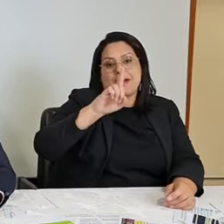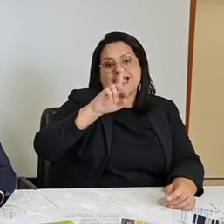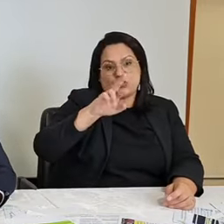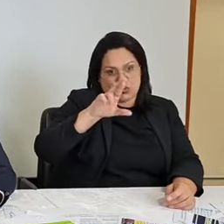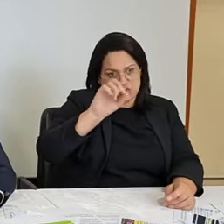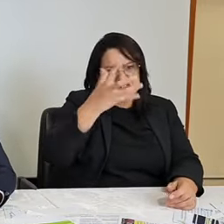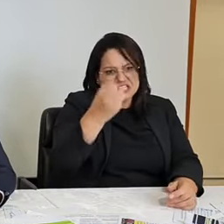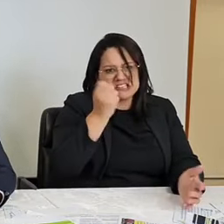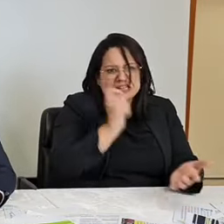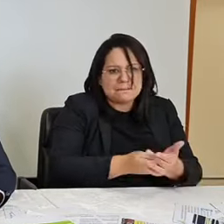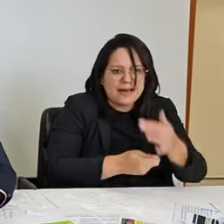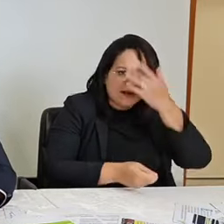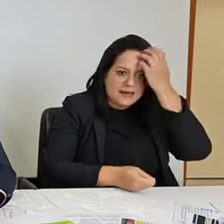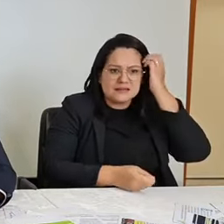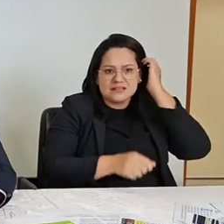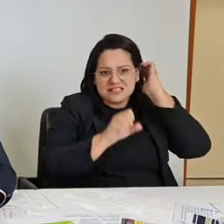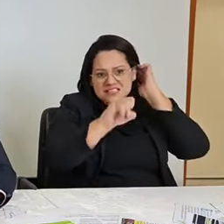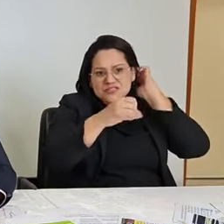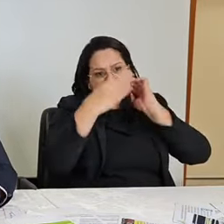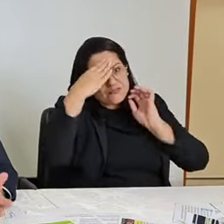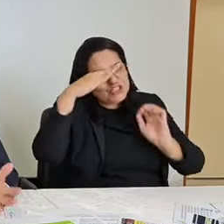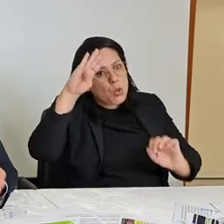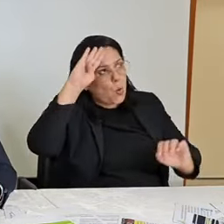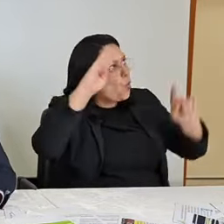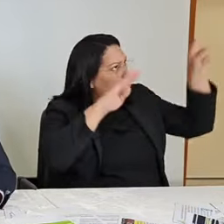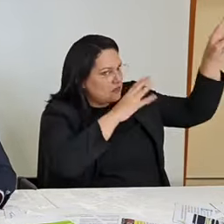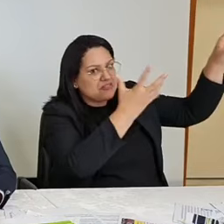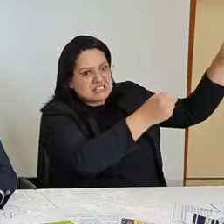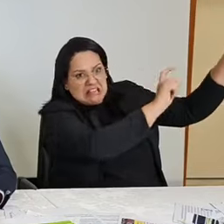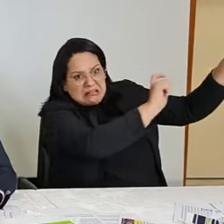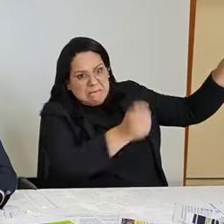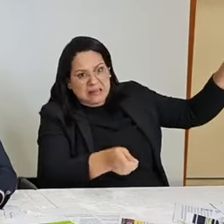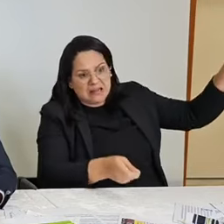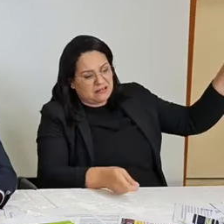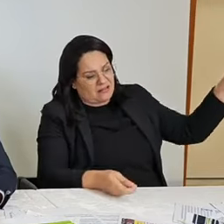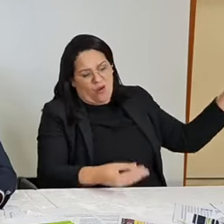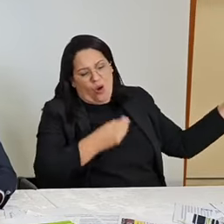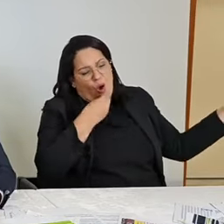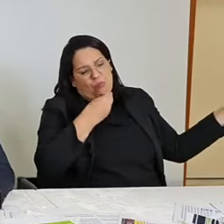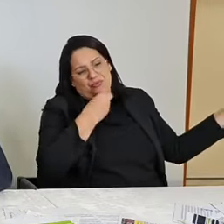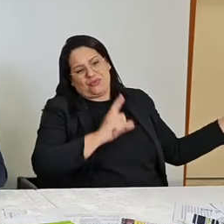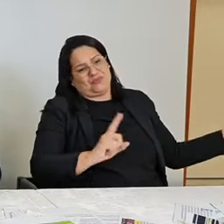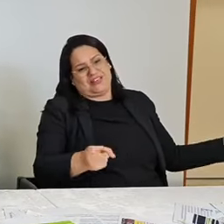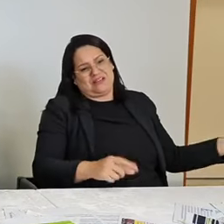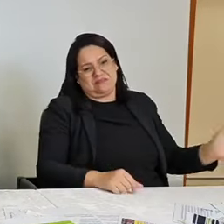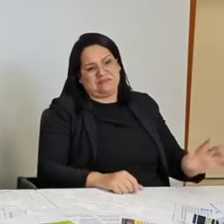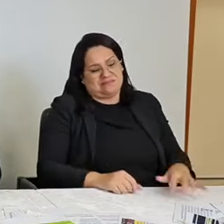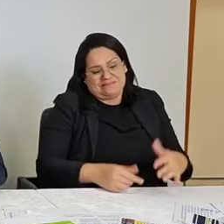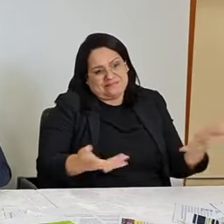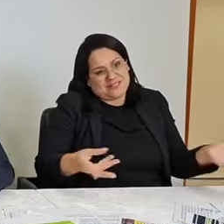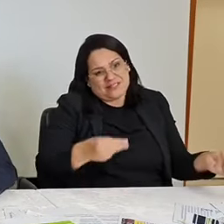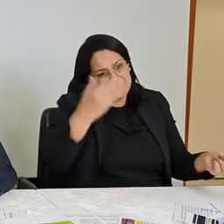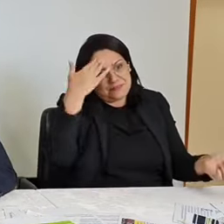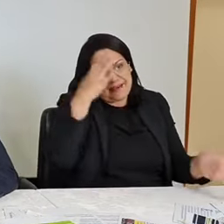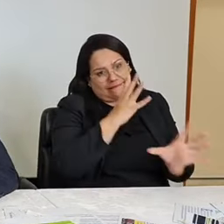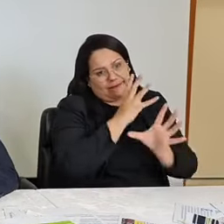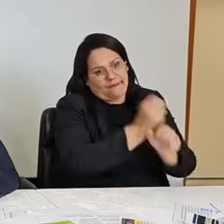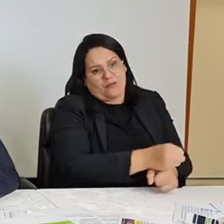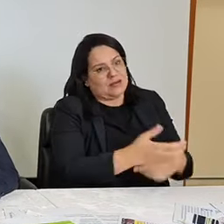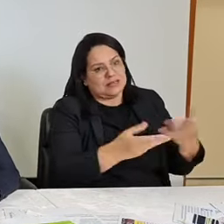Se você fosse o atual ditador cubano, pagaria? Obviamente que não. Tá, então isso aí, eu acho que você já começa a contabilizar